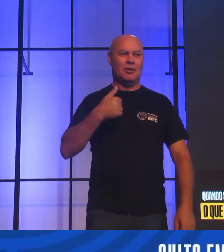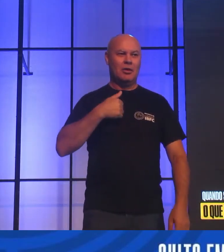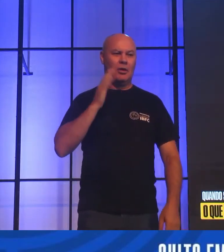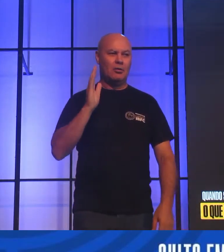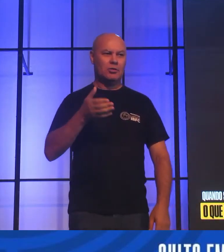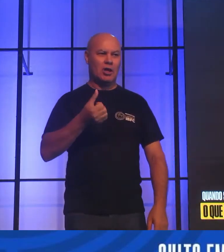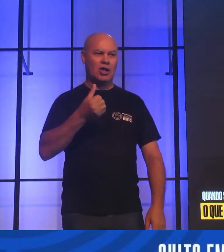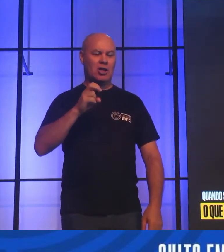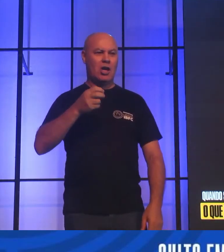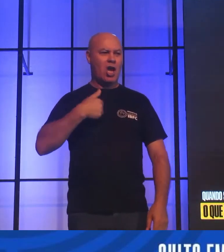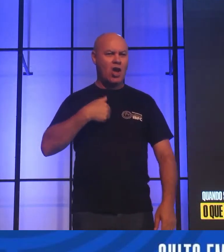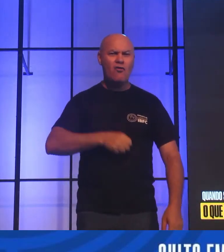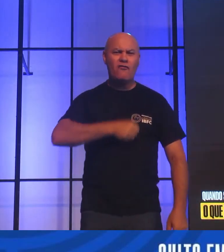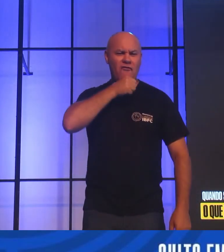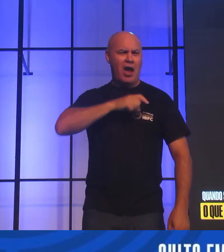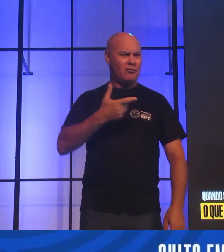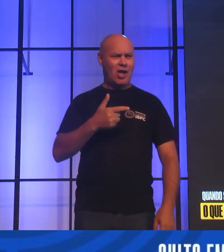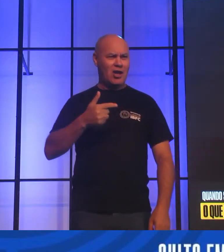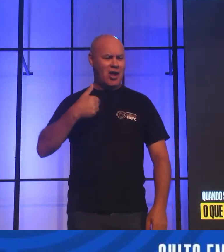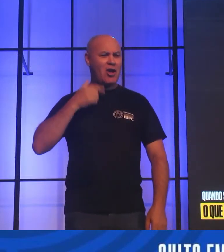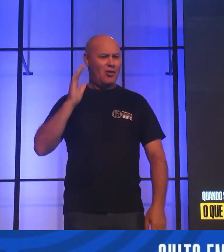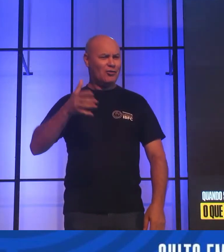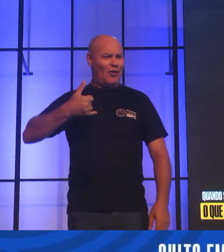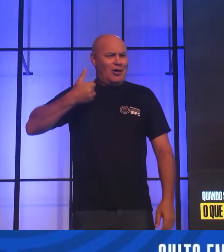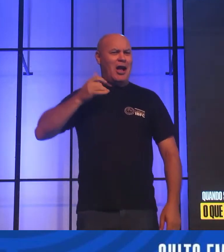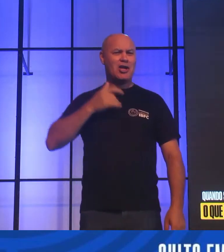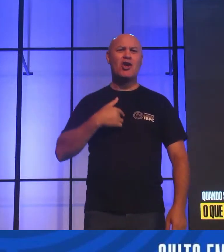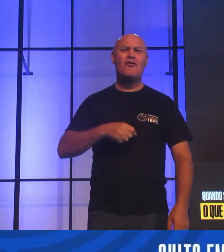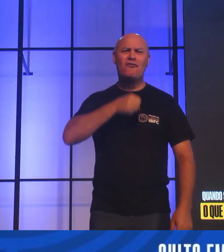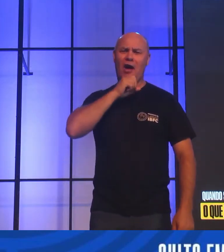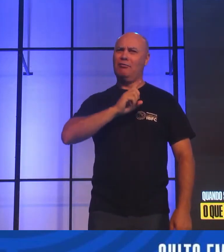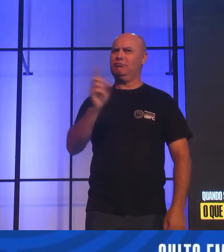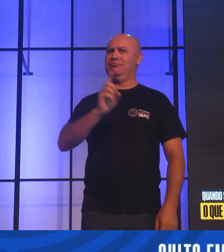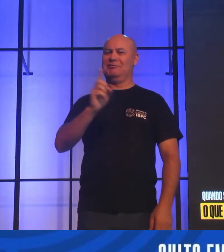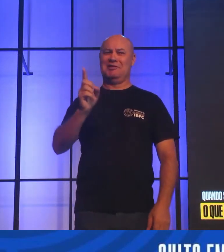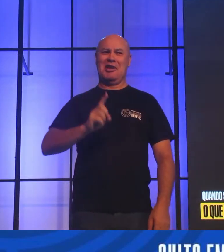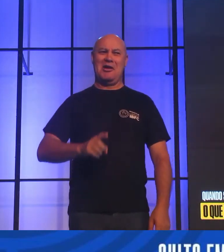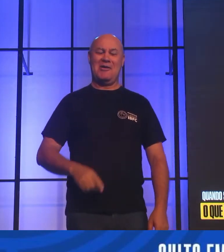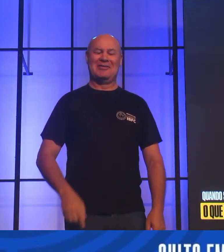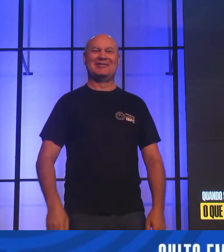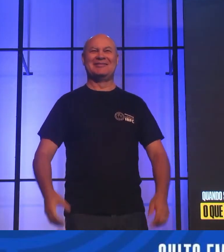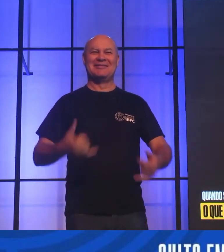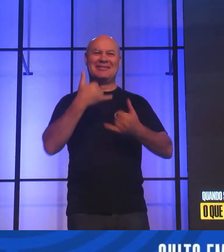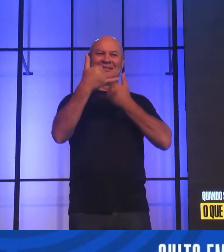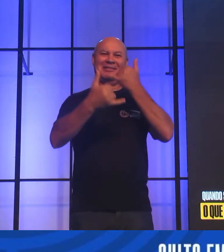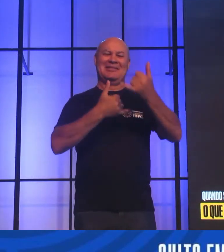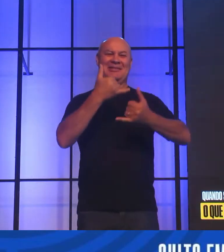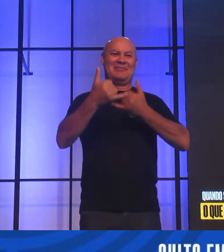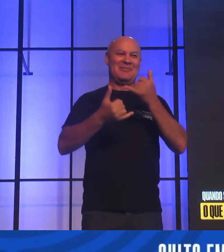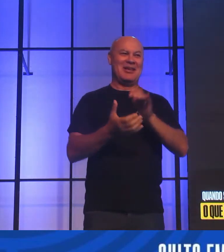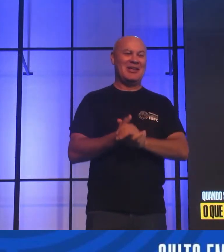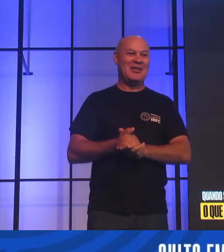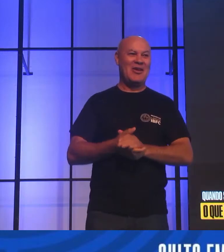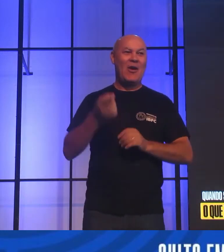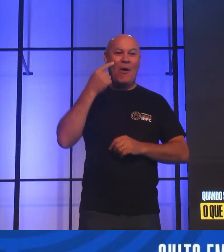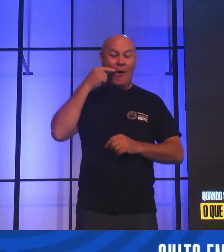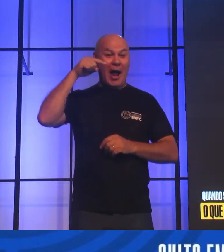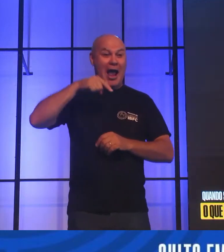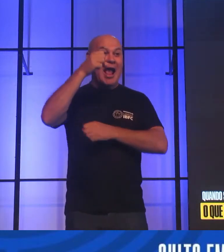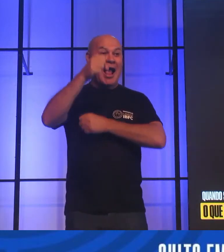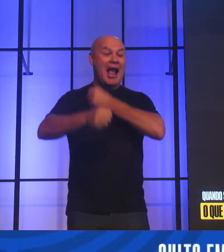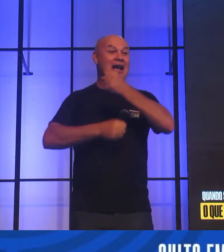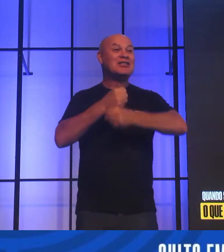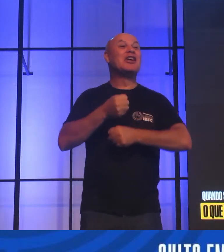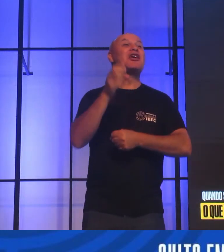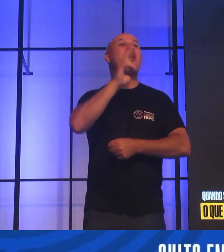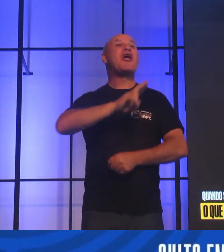idoso. Falando em idoso, abrindo um parênteses aqui, esse ano nas minhas férias foi a primeira vez que eu usei um cartão de idoso.